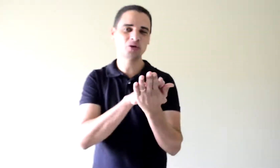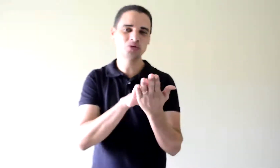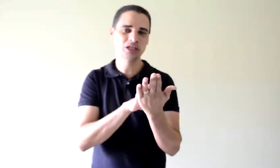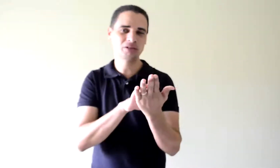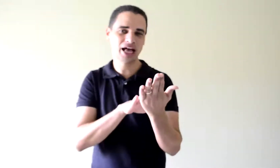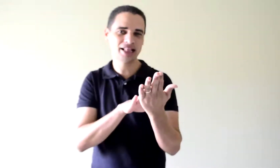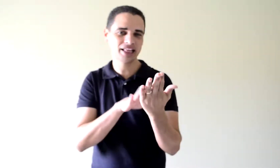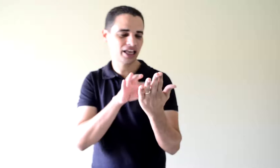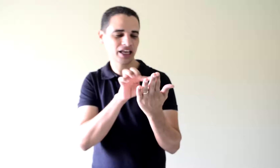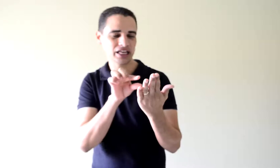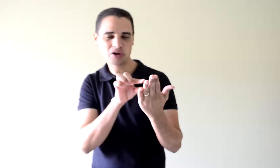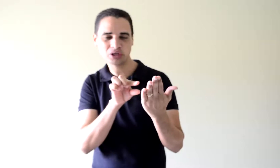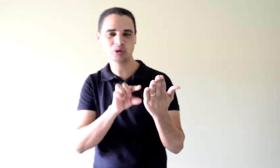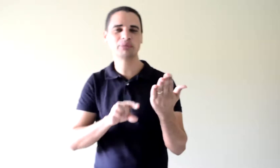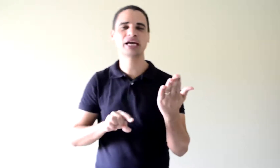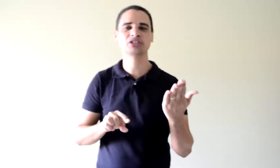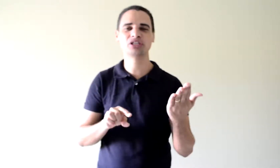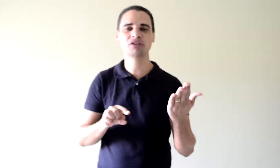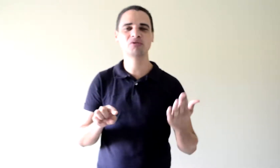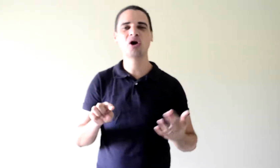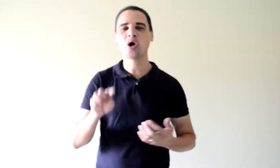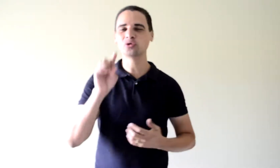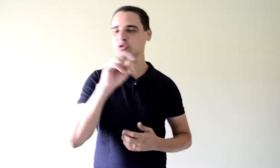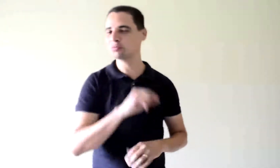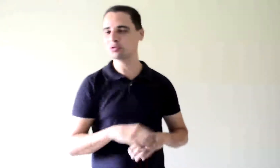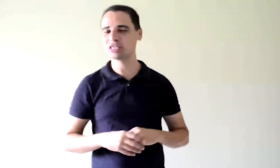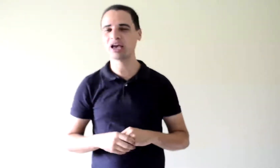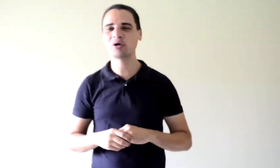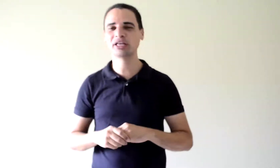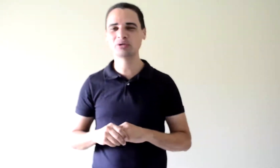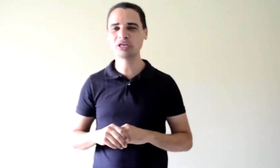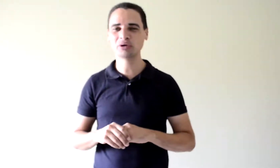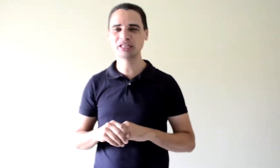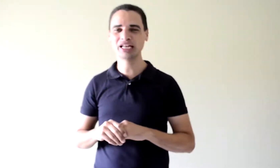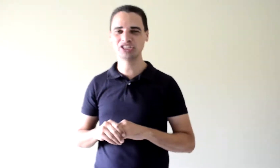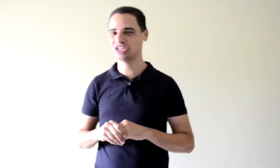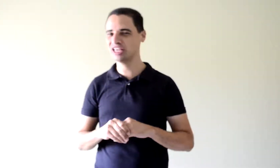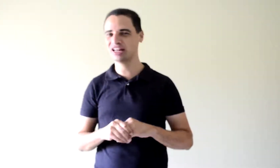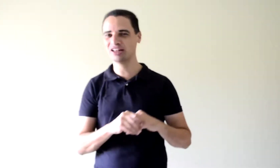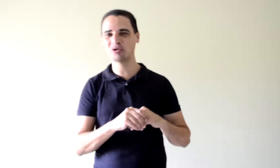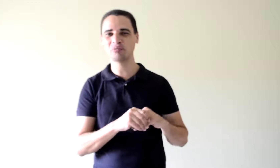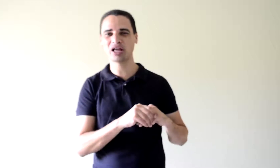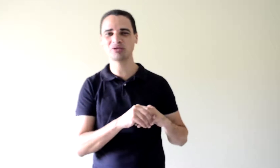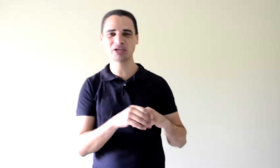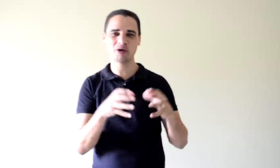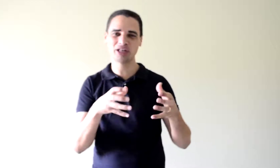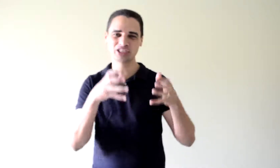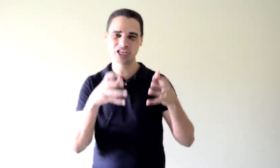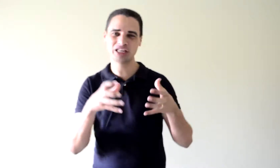no celular, né? Tem aquele ícone do aplicativo, ou todo mundo se recorda aí do ícone da lixeira, né? No computador, que é uma lixeirinha